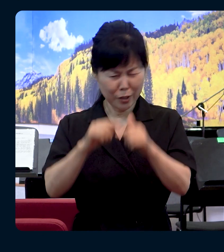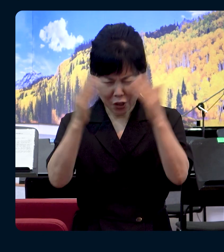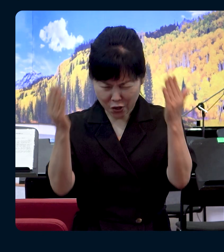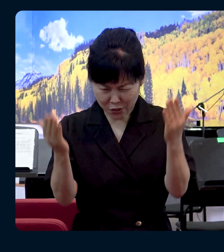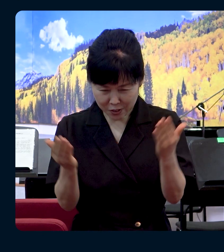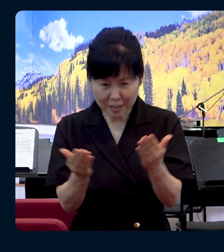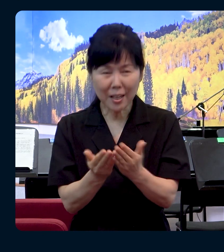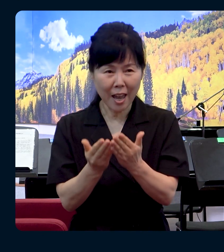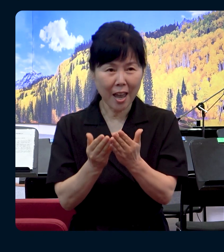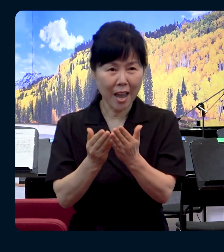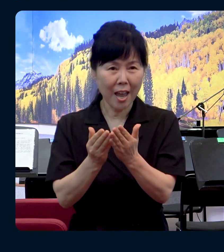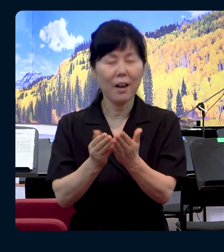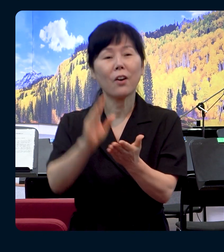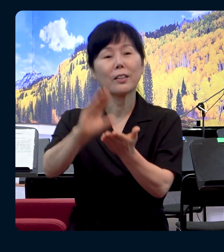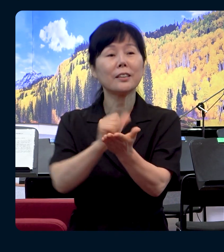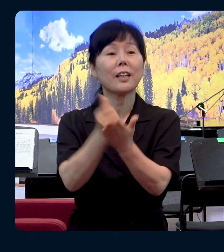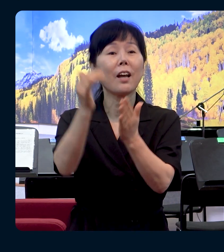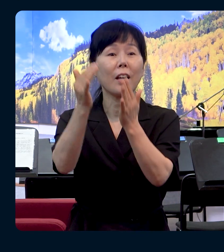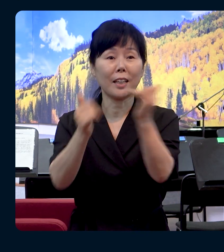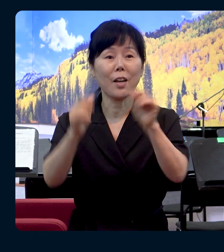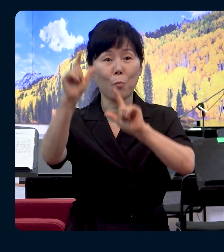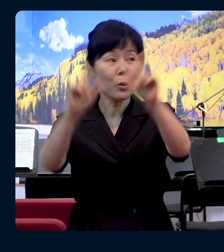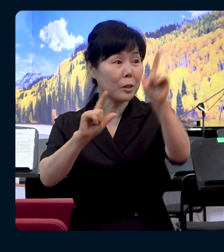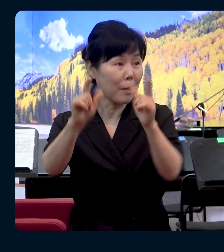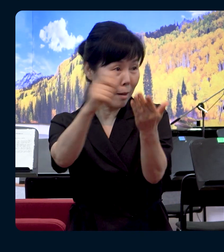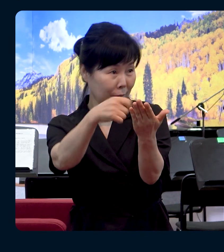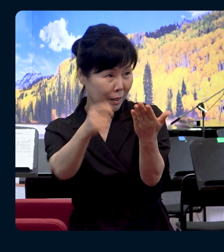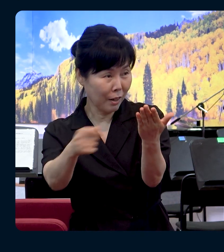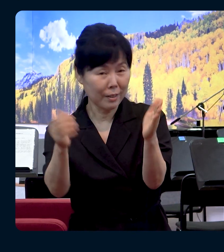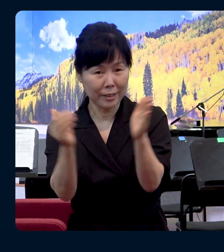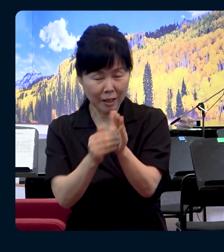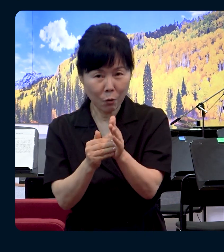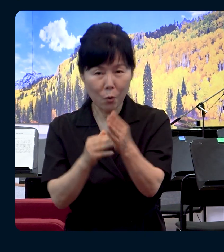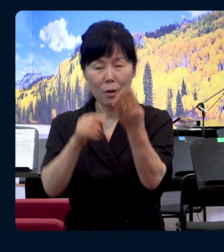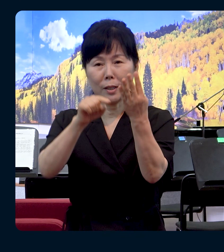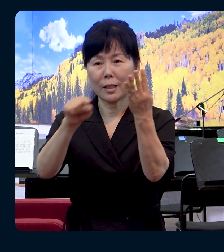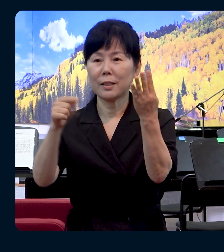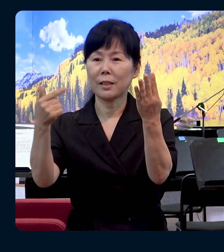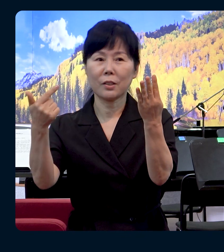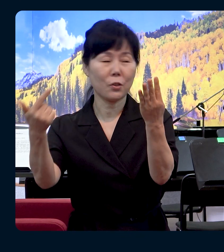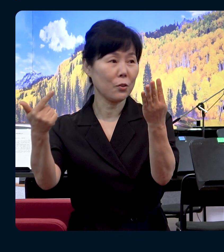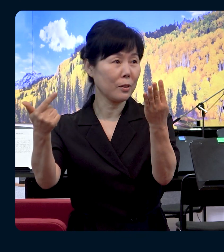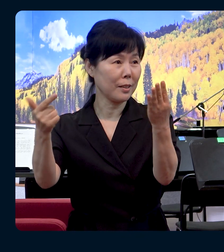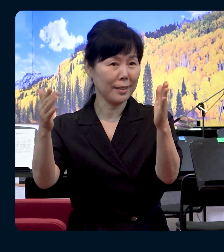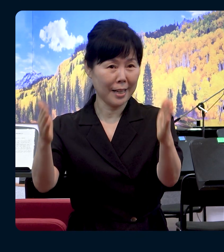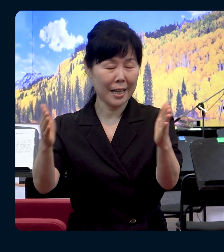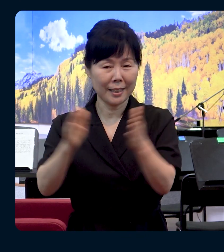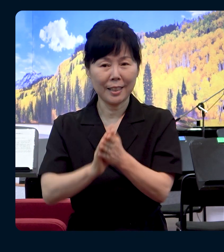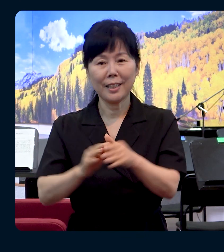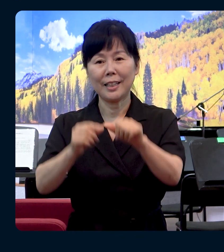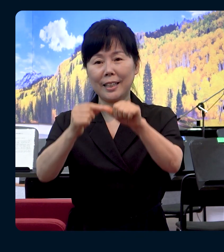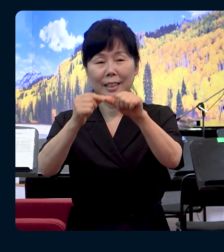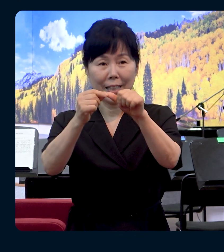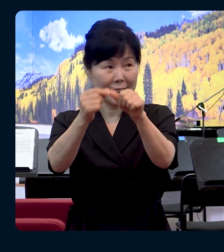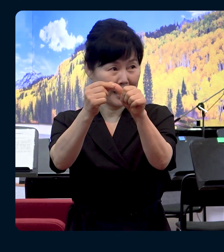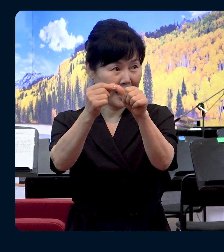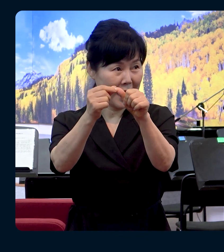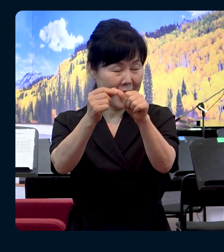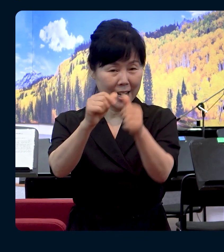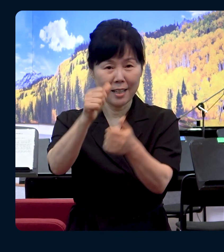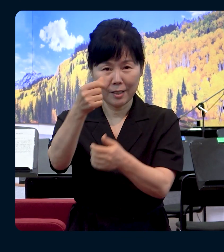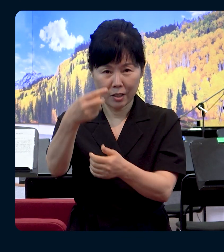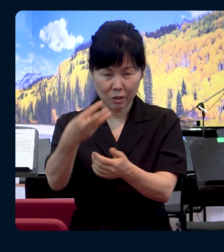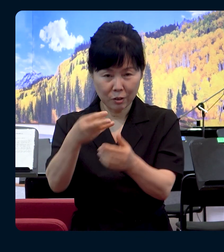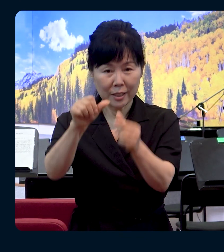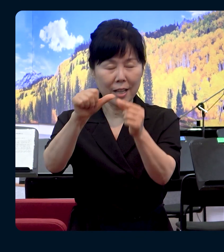모습을 그리는 스케치를 먼저 하고, 이어서 4장 1절까지 5개의 실제적이고